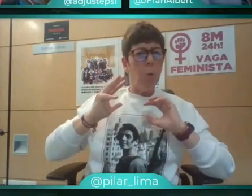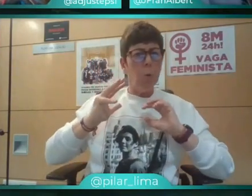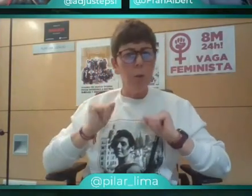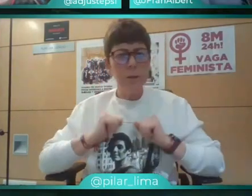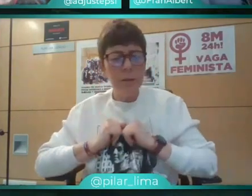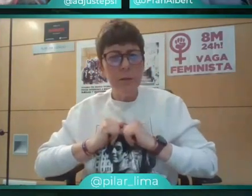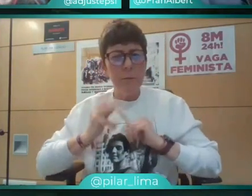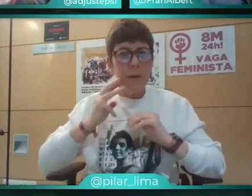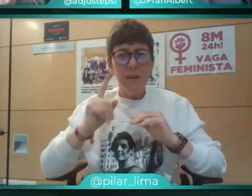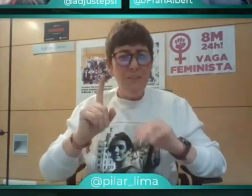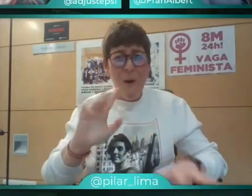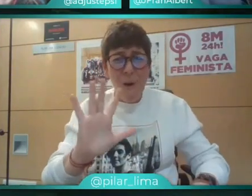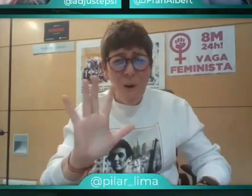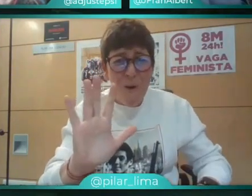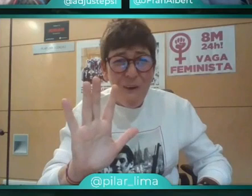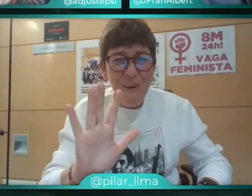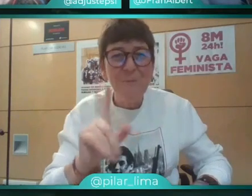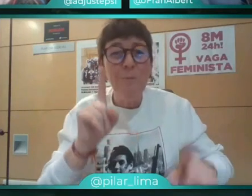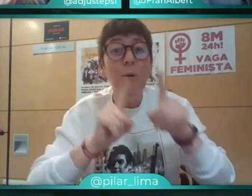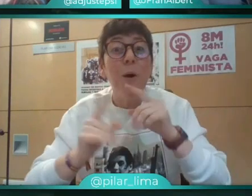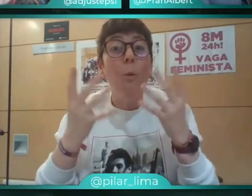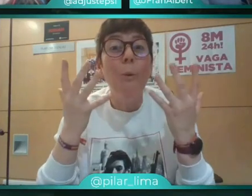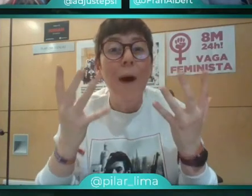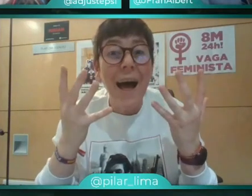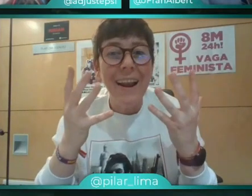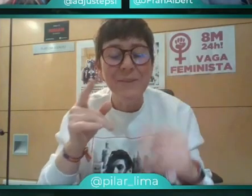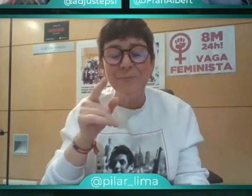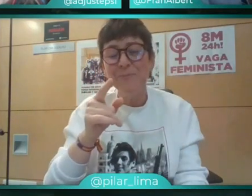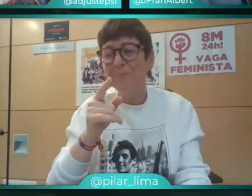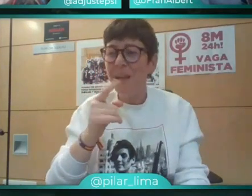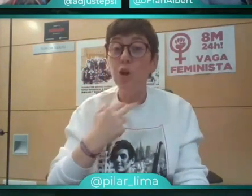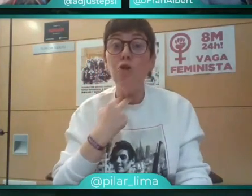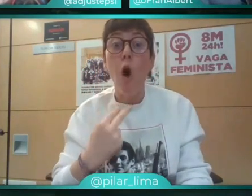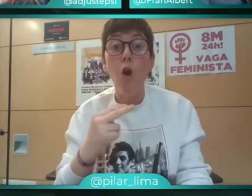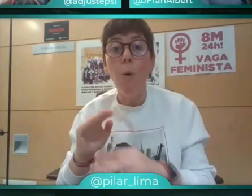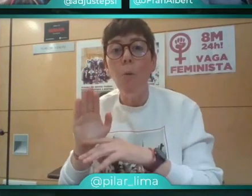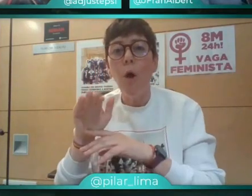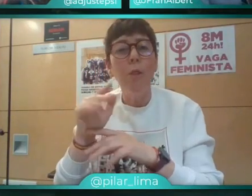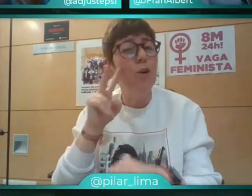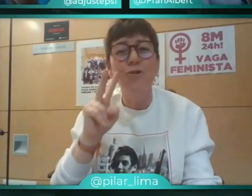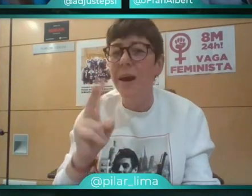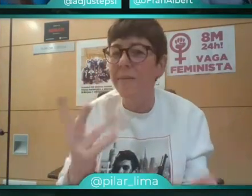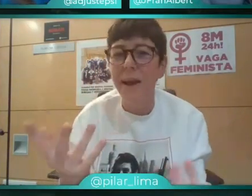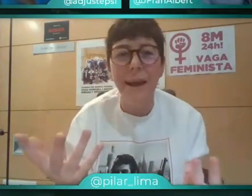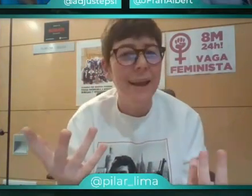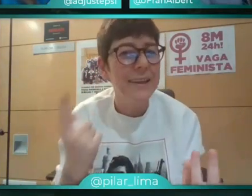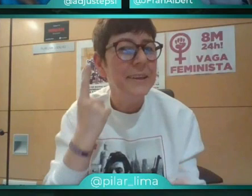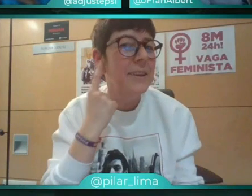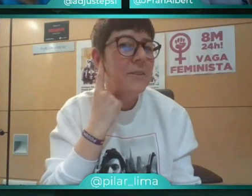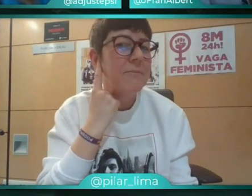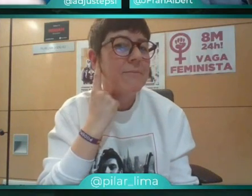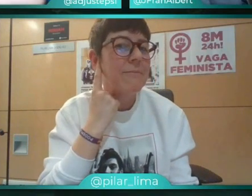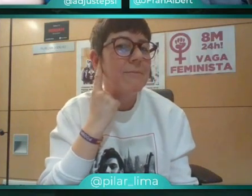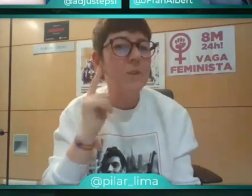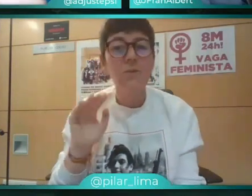me tildan mucho de que soy una persona muy agresiva muy expresiva y no no no no no es cierto El problema es que el tono